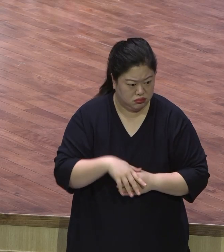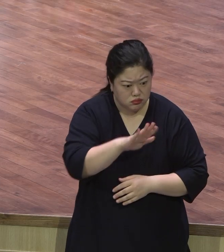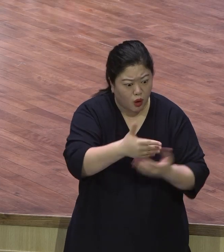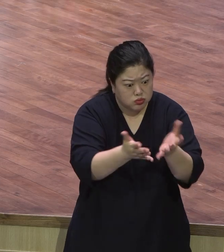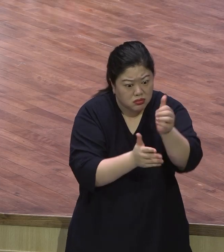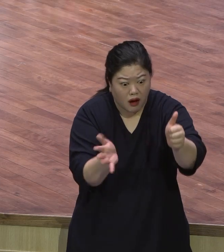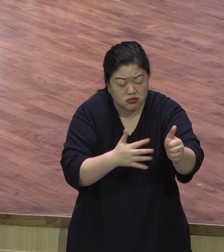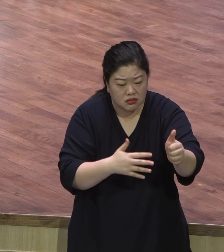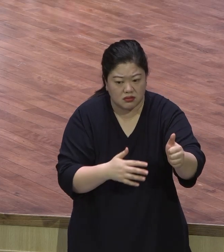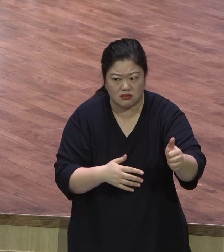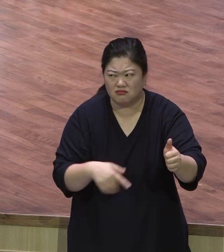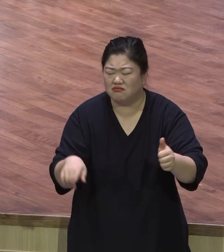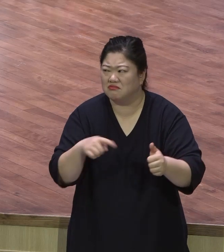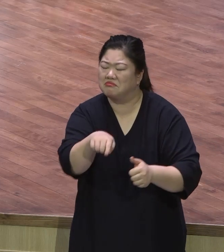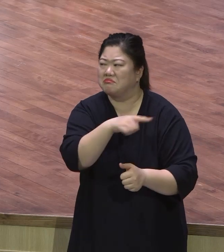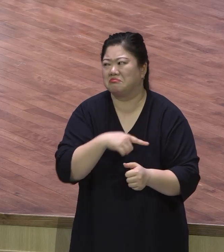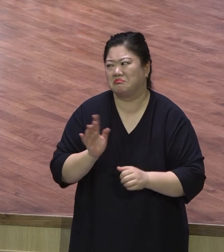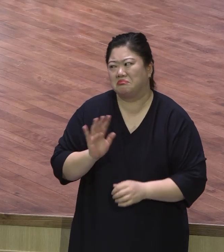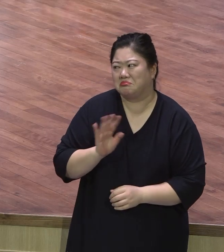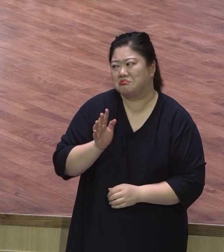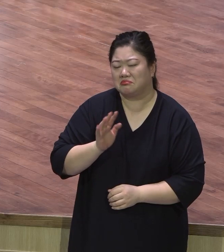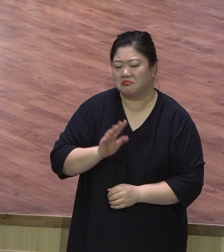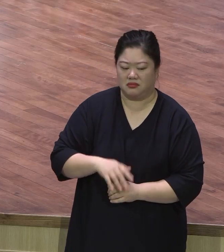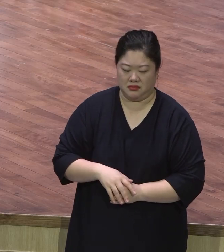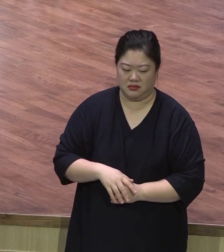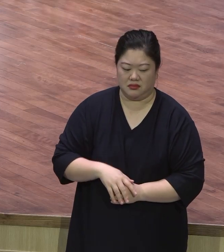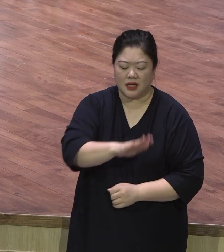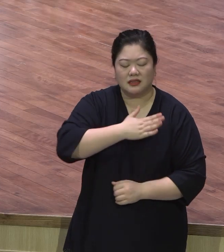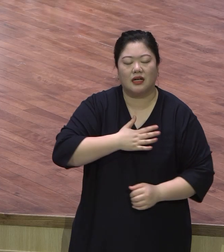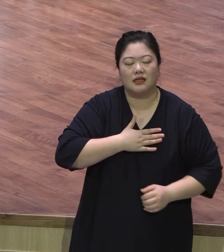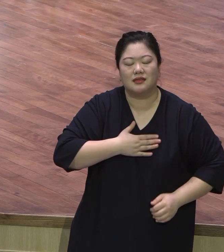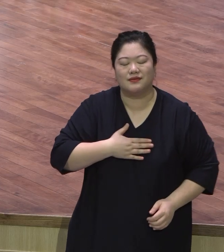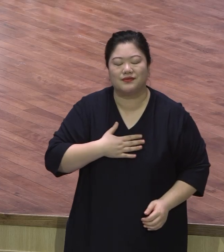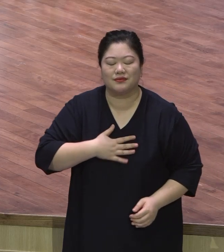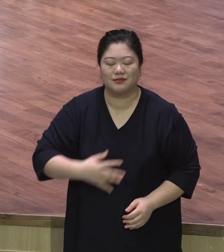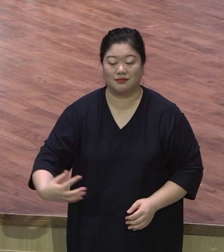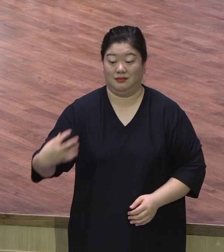이 달인 목사 마음이요 얼마나 어찌 슬프는지 몰라요